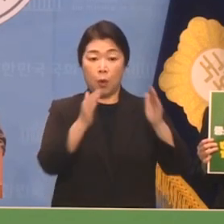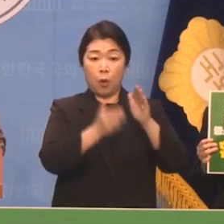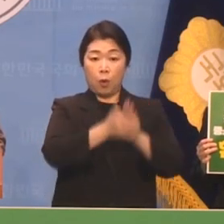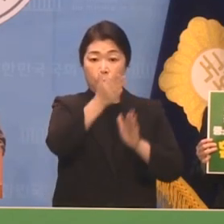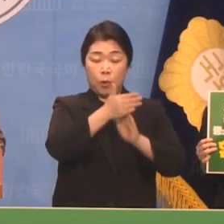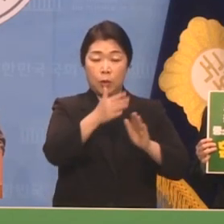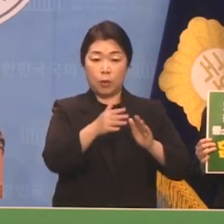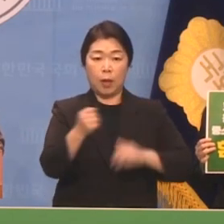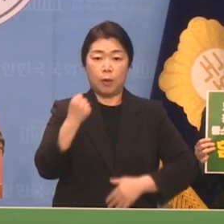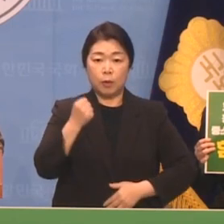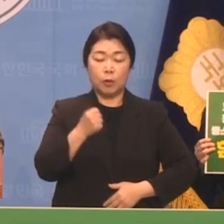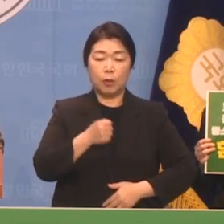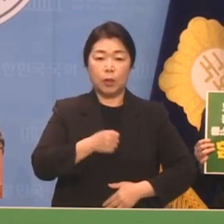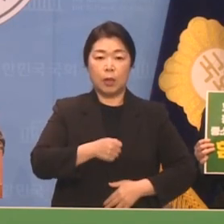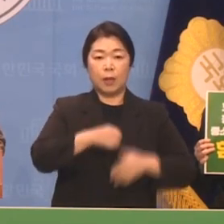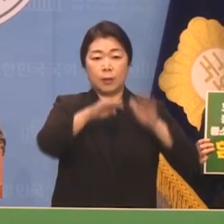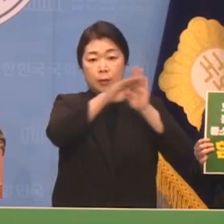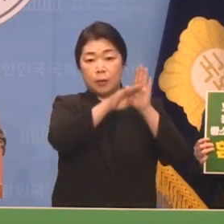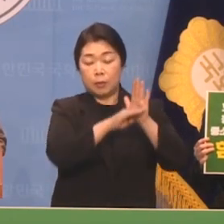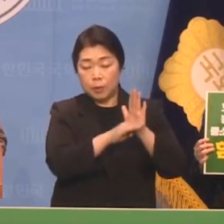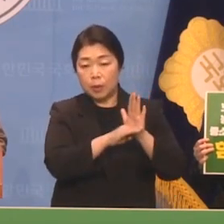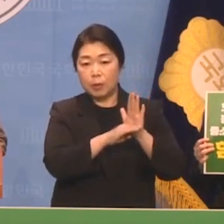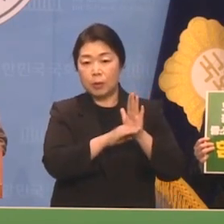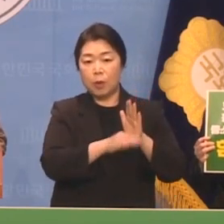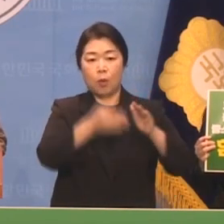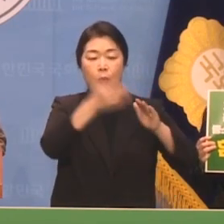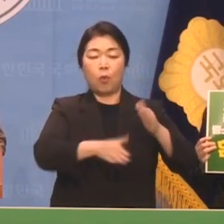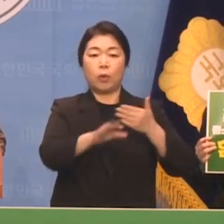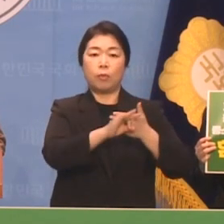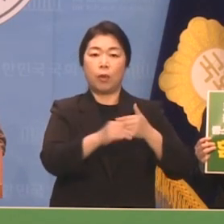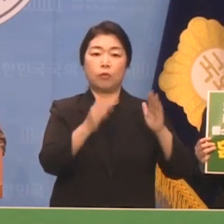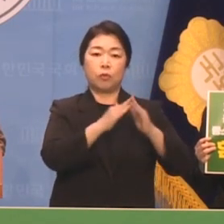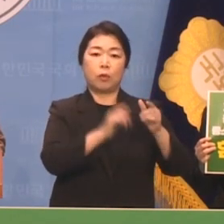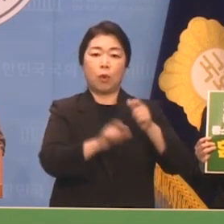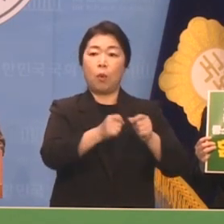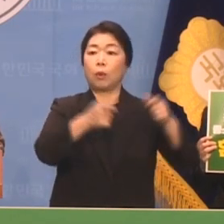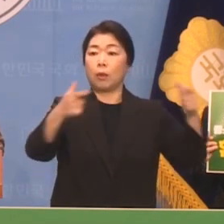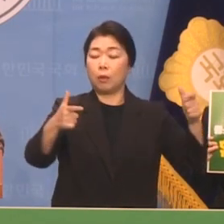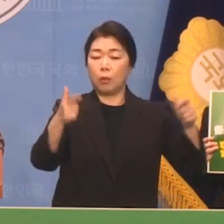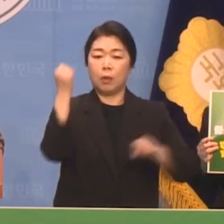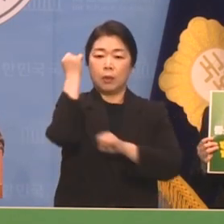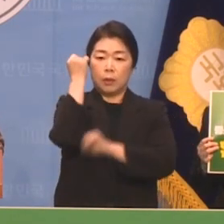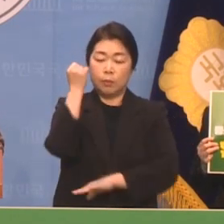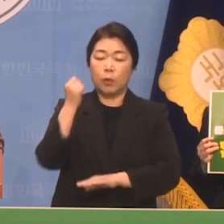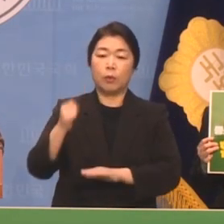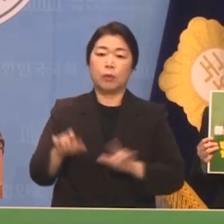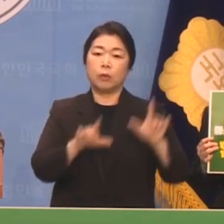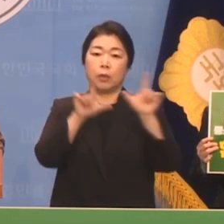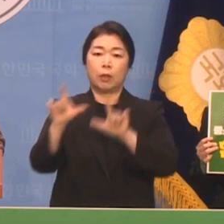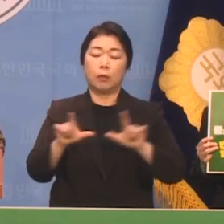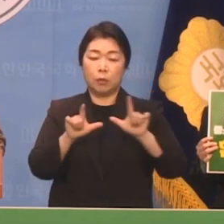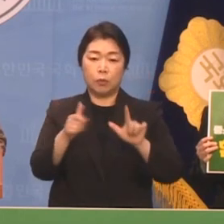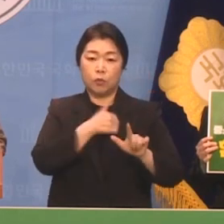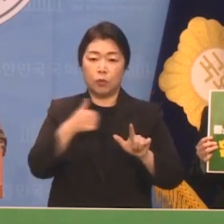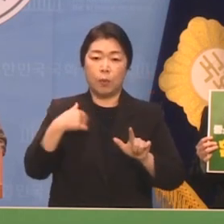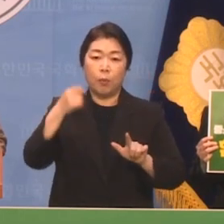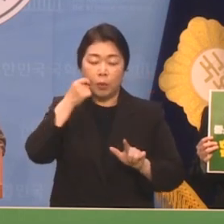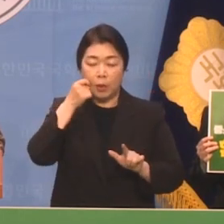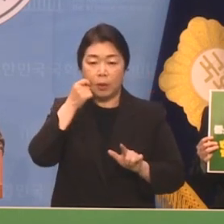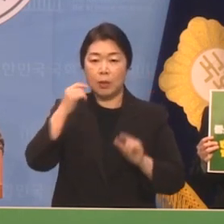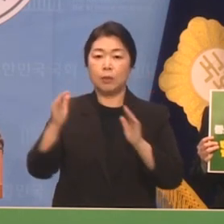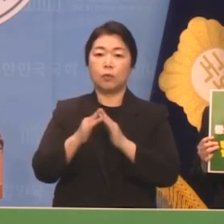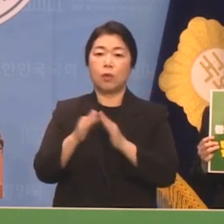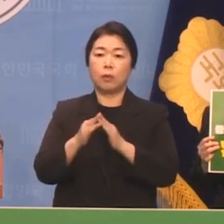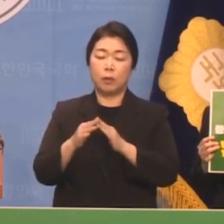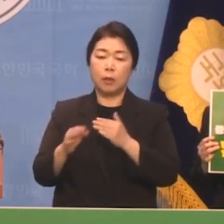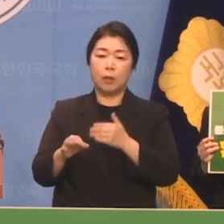효율 등급제를 도입하겠습니다. 공공임대주택을 확대하고 최저주거 기준을 충족시키지 못하는 주택은